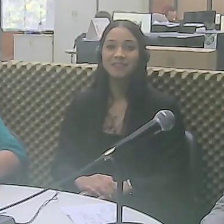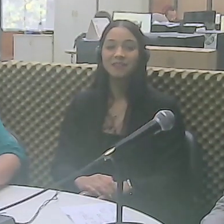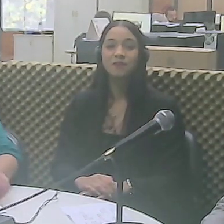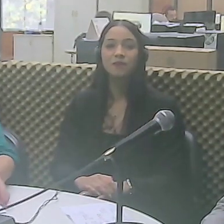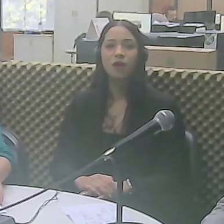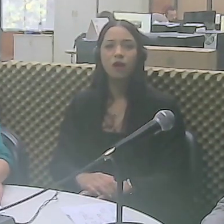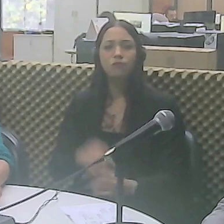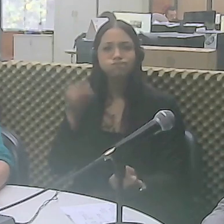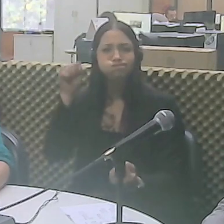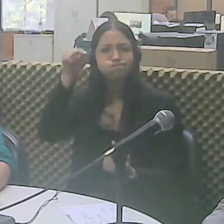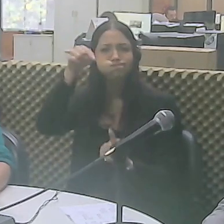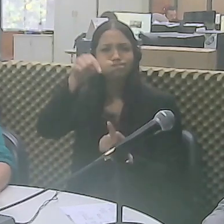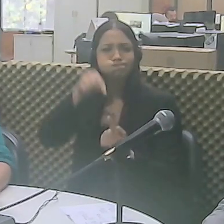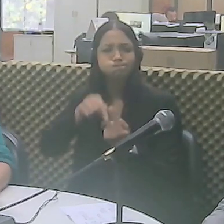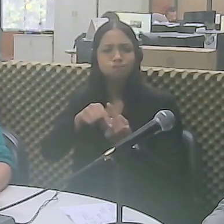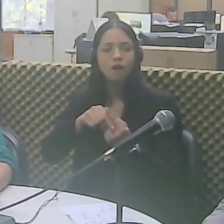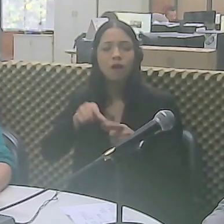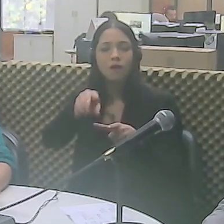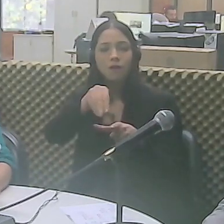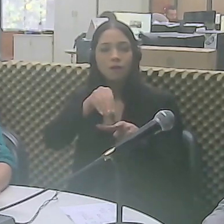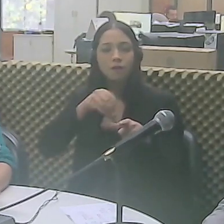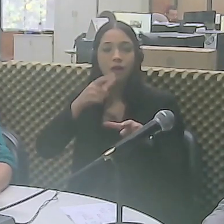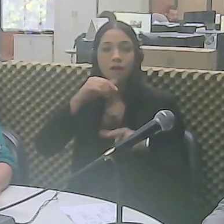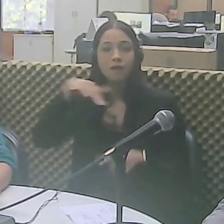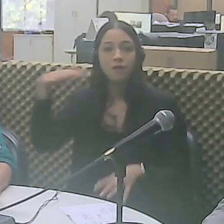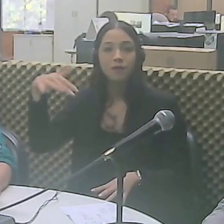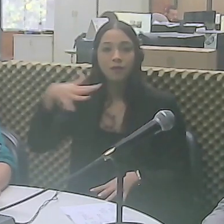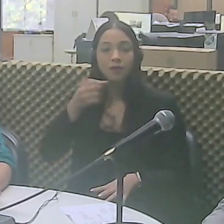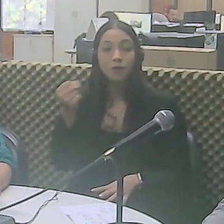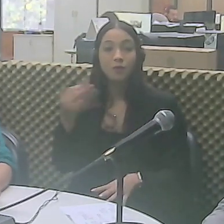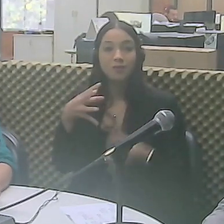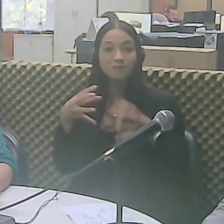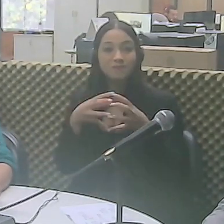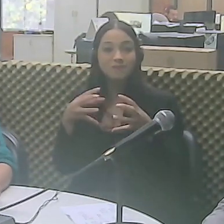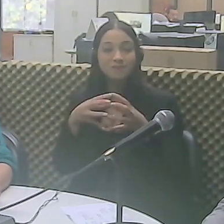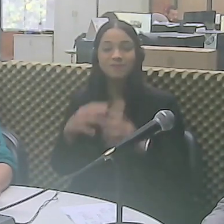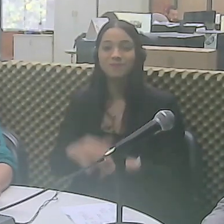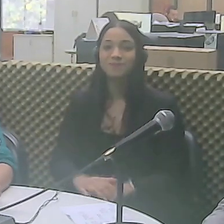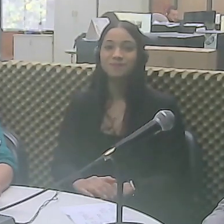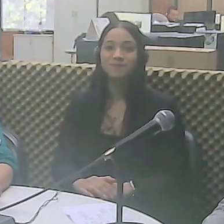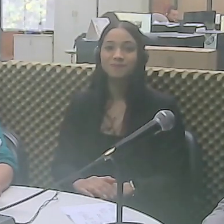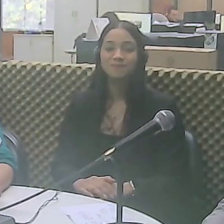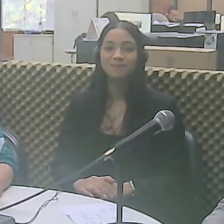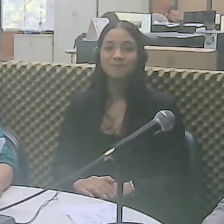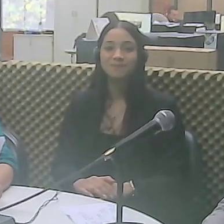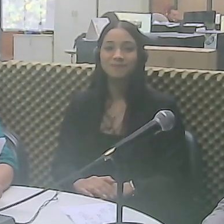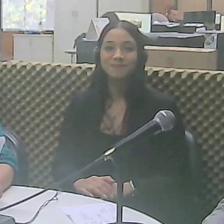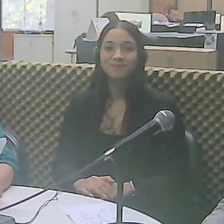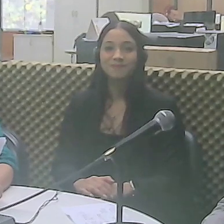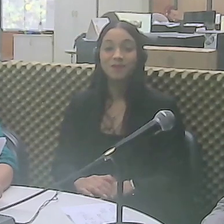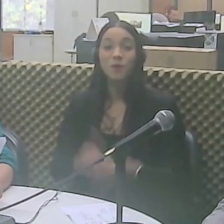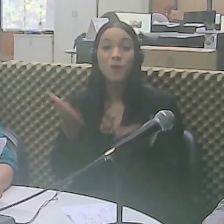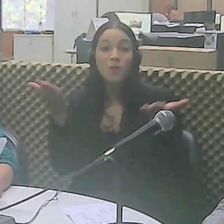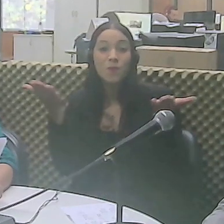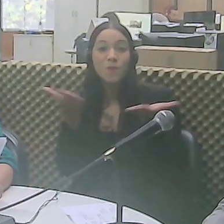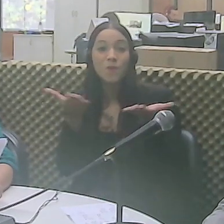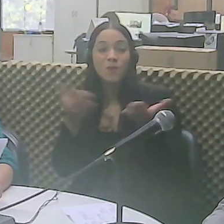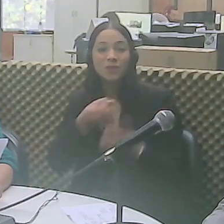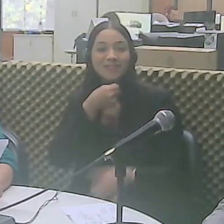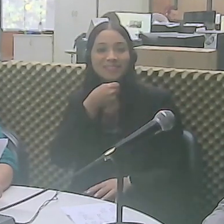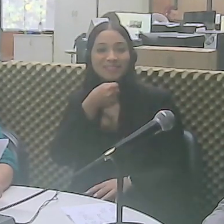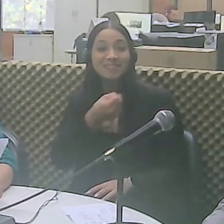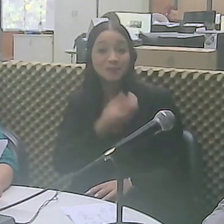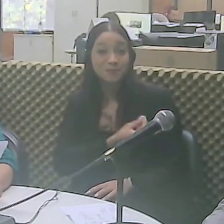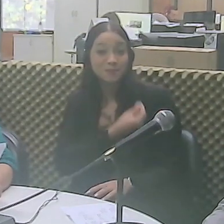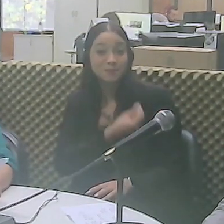grande procura, curso de aquaponia da Prefeitura ganha nova turma. E ainda hoje tem entrevista